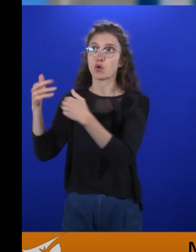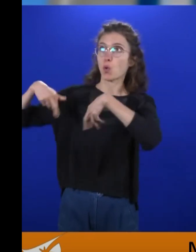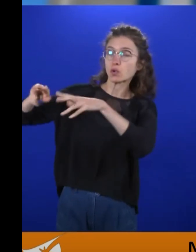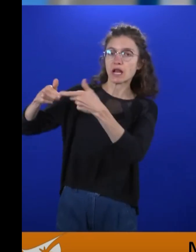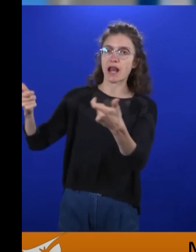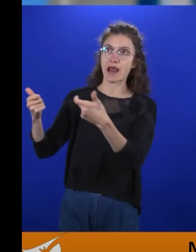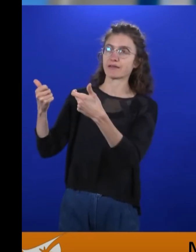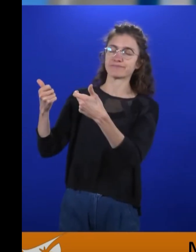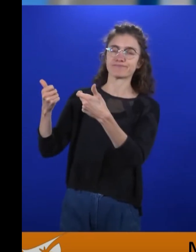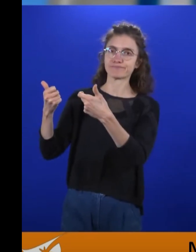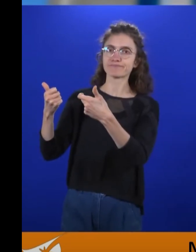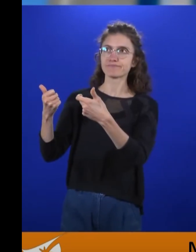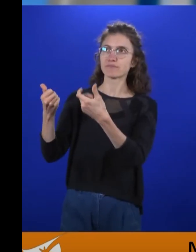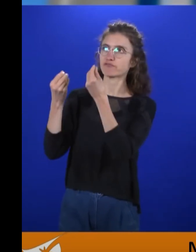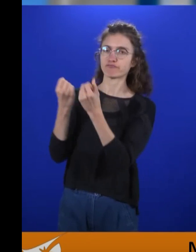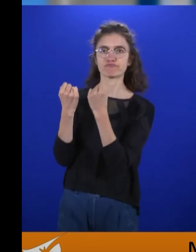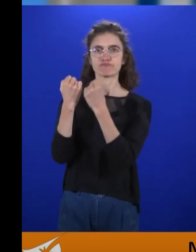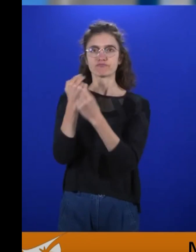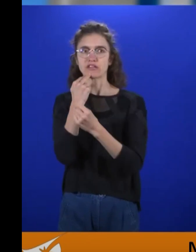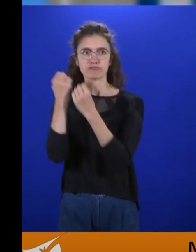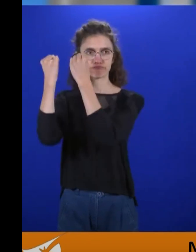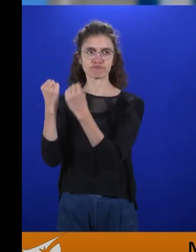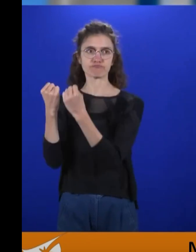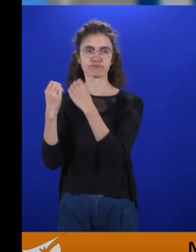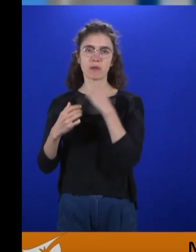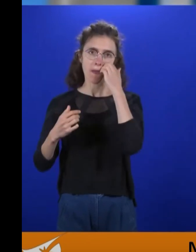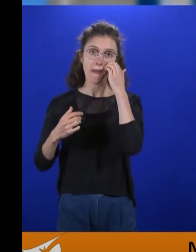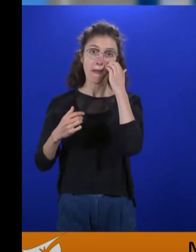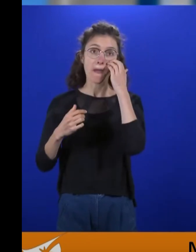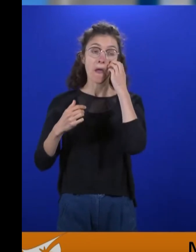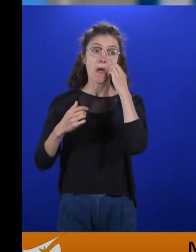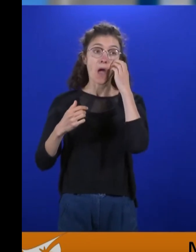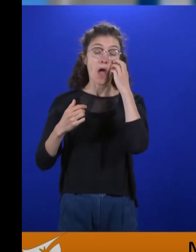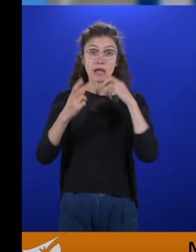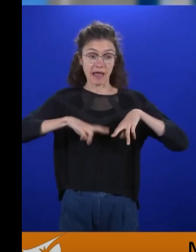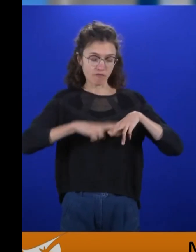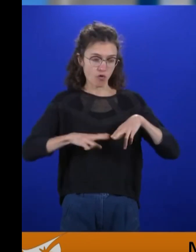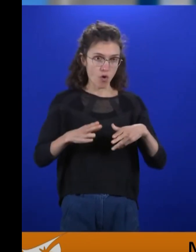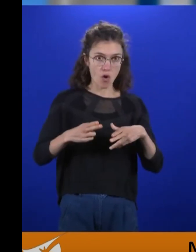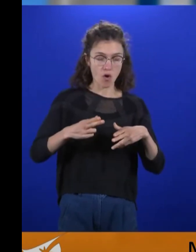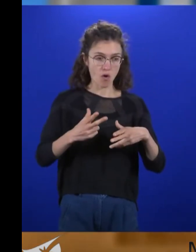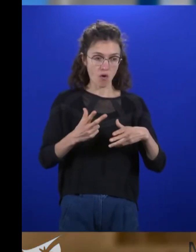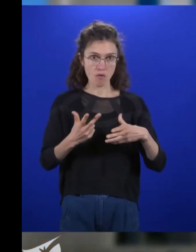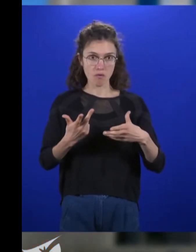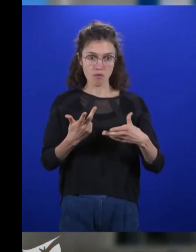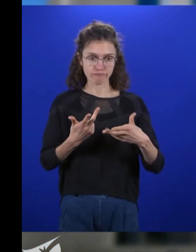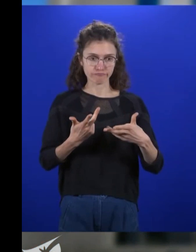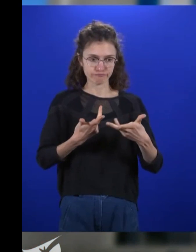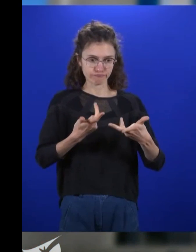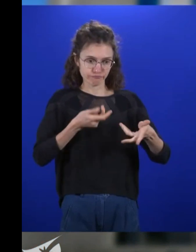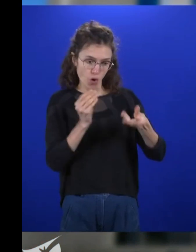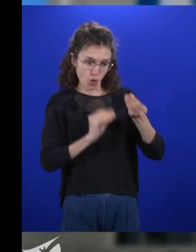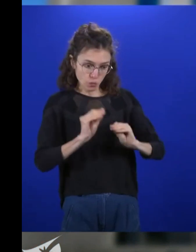digues sont devenues des ouvrages stratégiques. Leurs travaux d'entretien sont donc essentiels. Une digue mal entretenue peut se